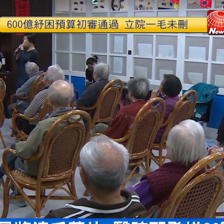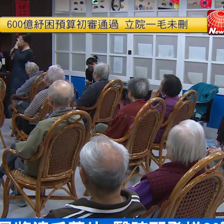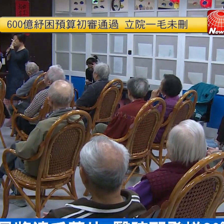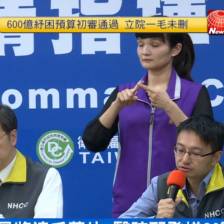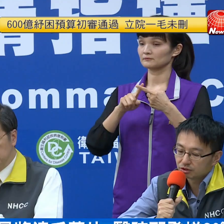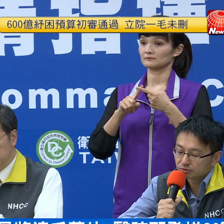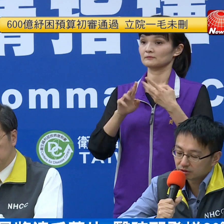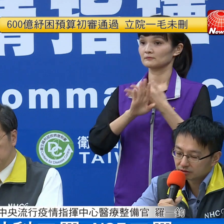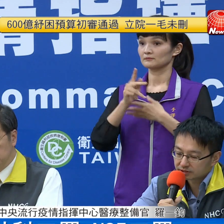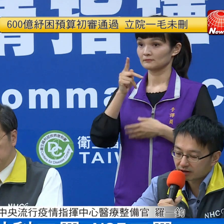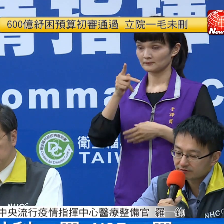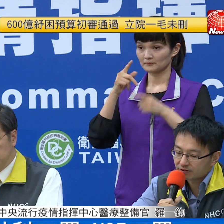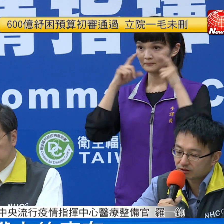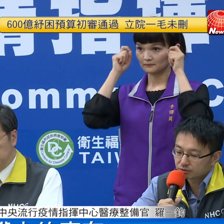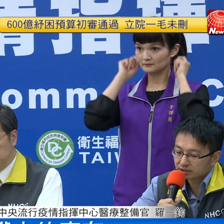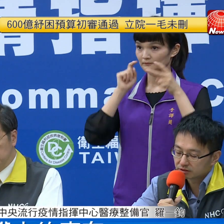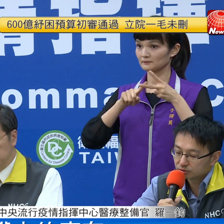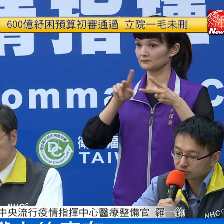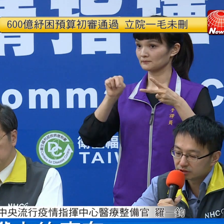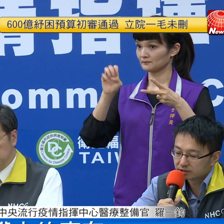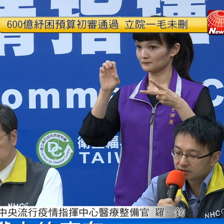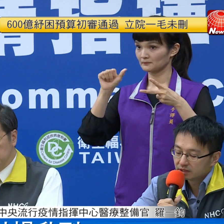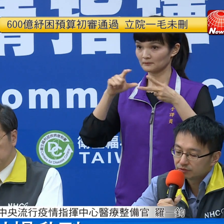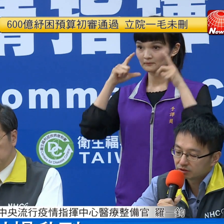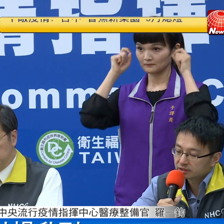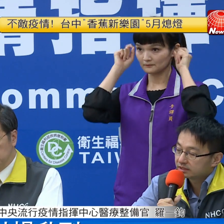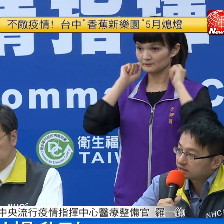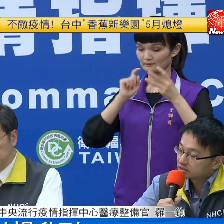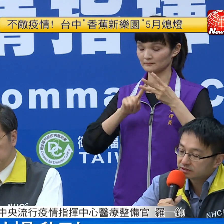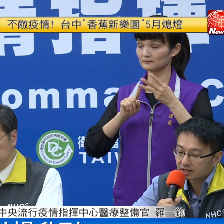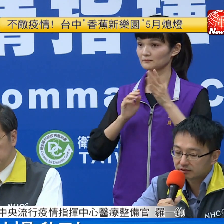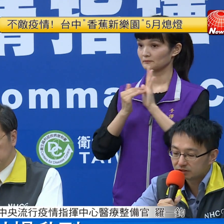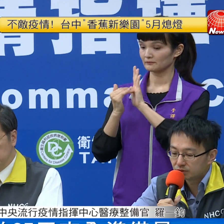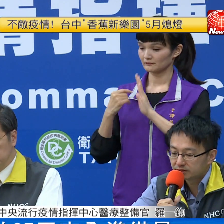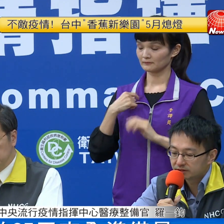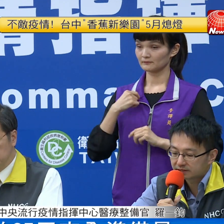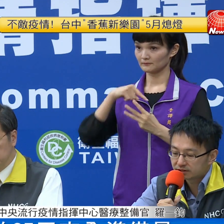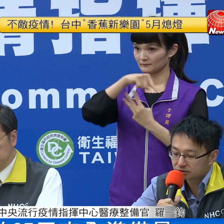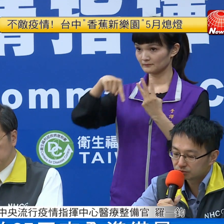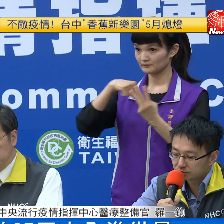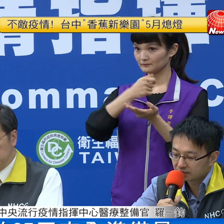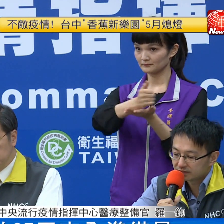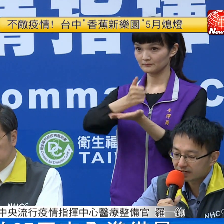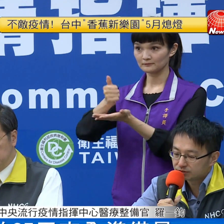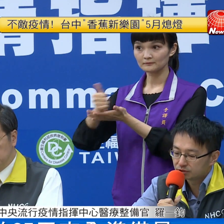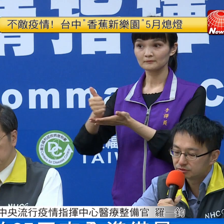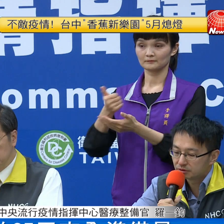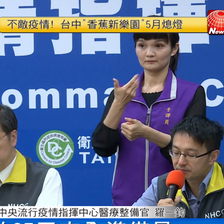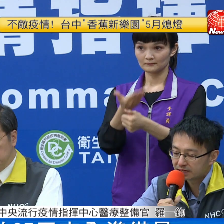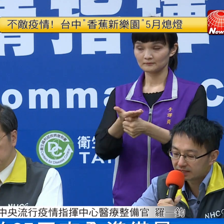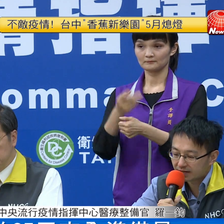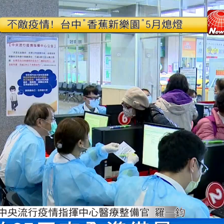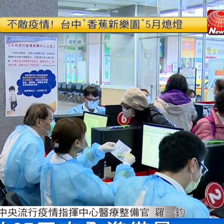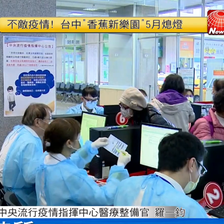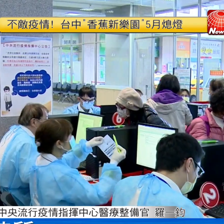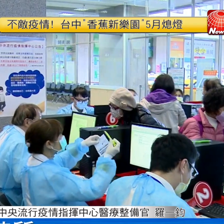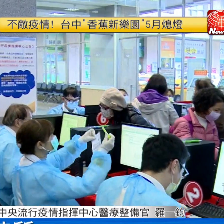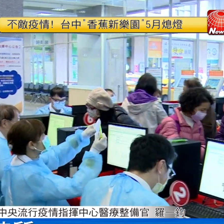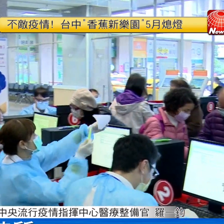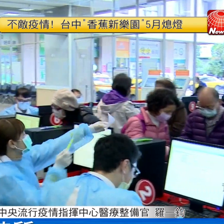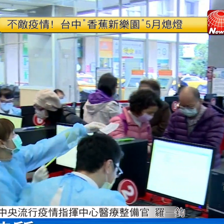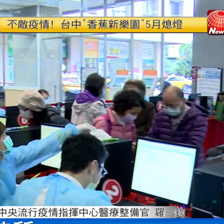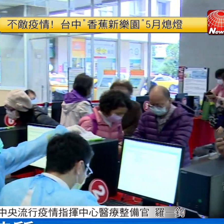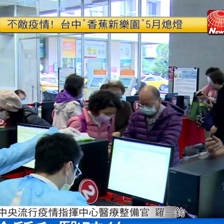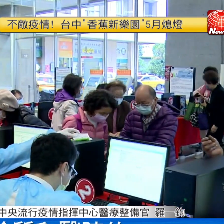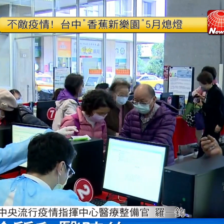科口罩、N95 口罩和防护衣的库存呢，都可以提升到医院的35天安全准备量。医疗院